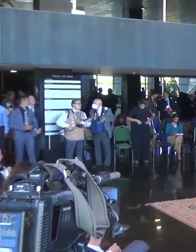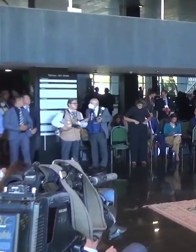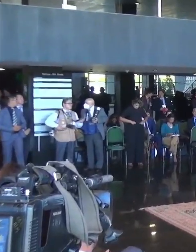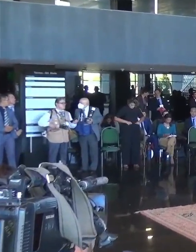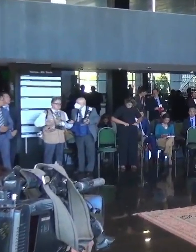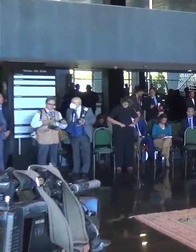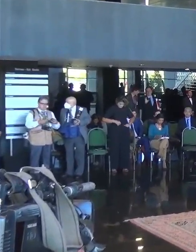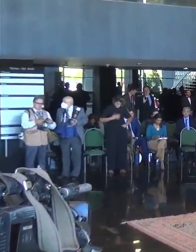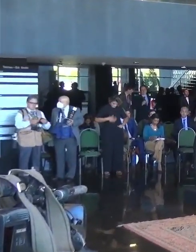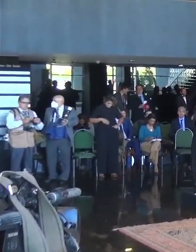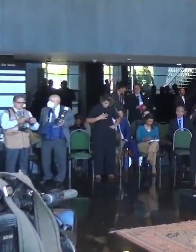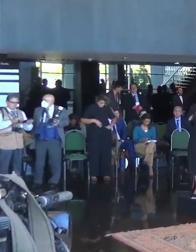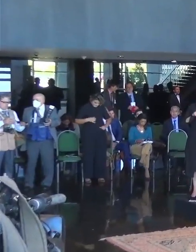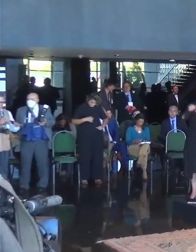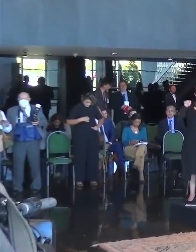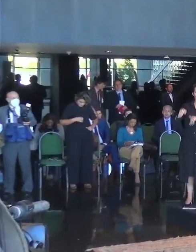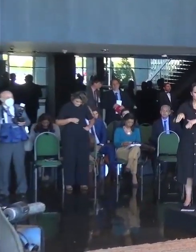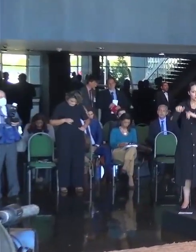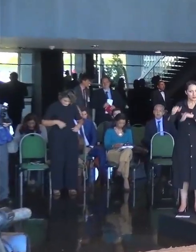11 de setembro.